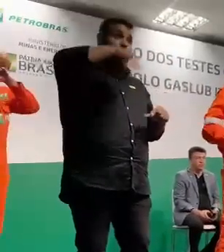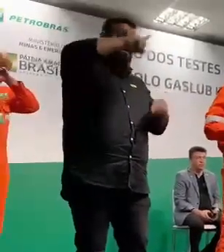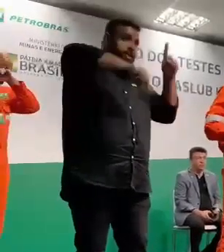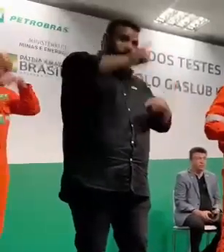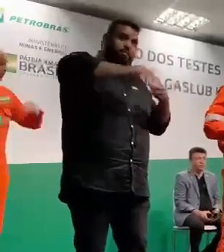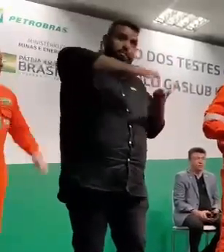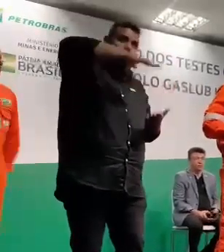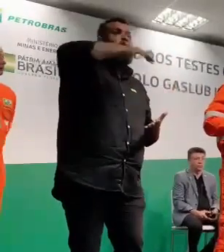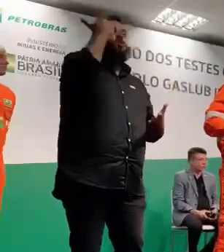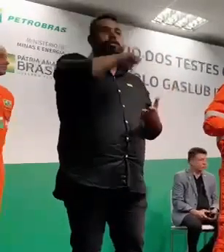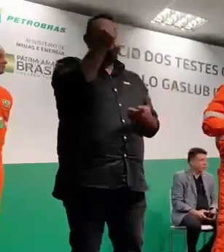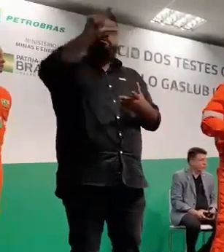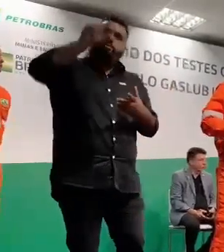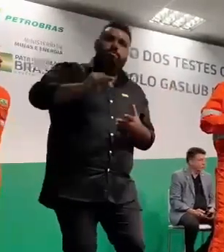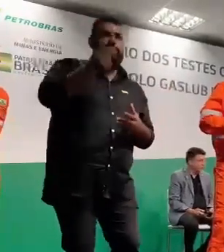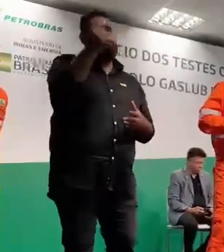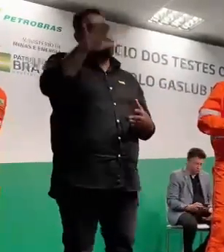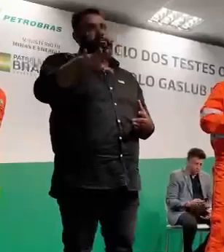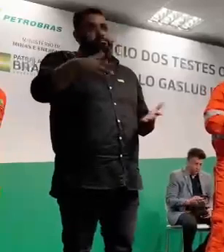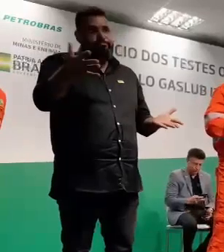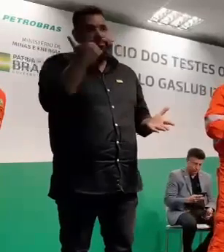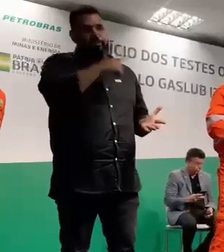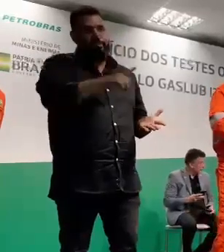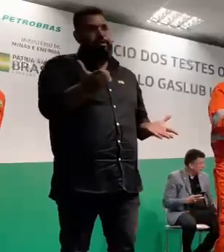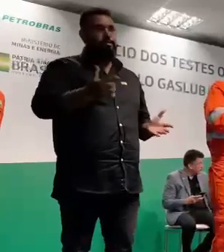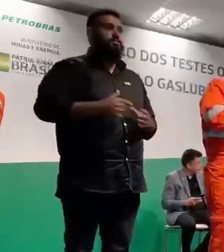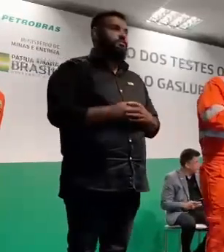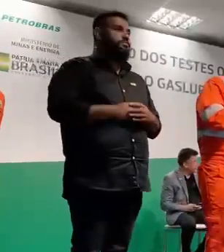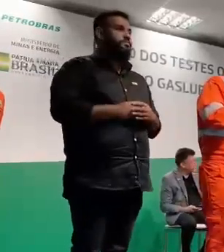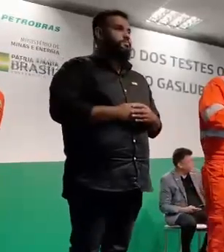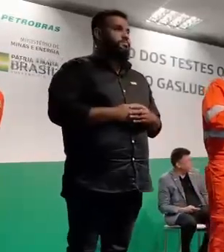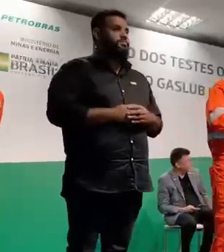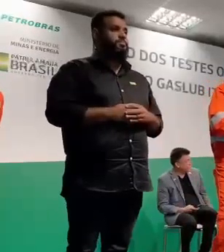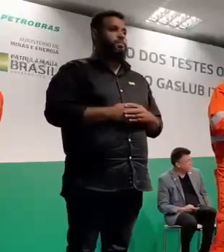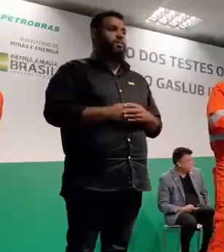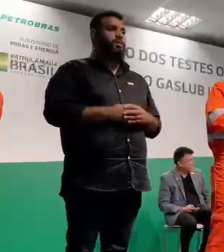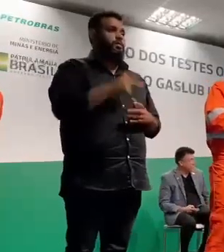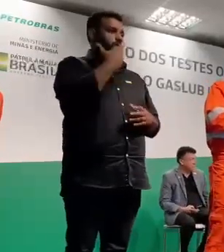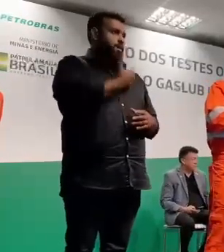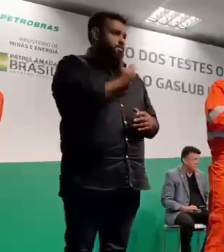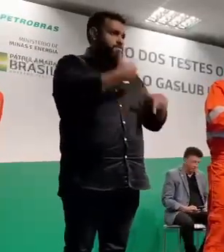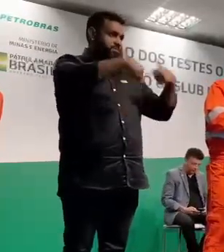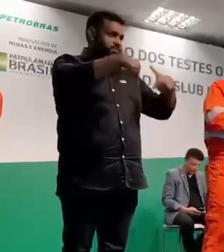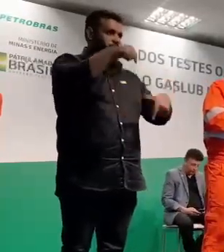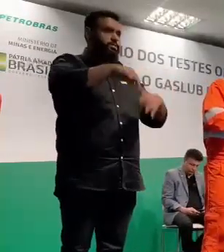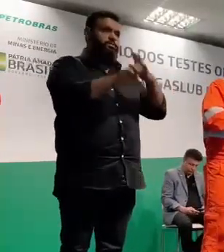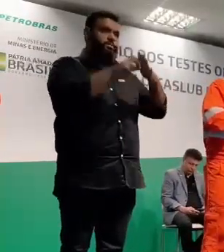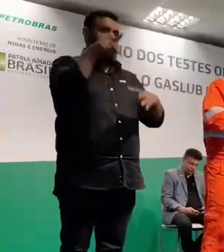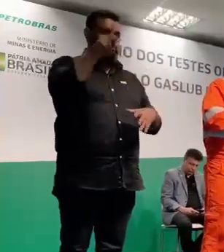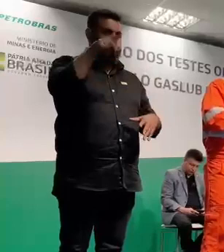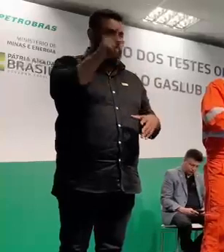o preço seria menor. Então, gente, eu vou falar aqui para os meus colegas da Petrobras. De